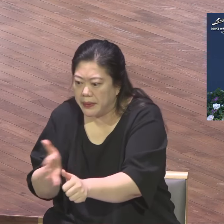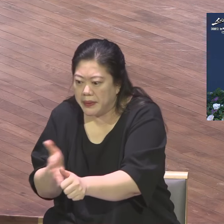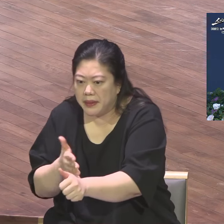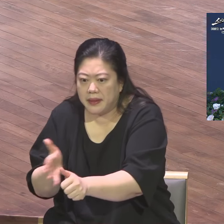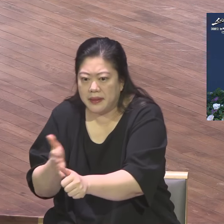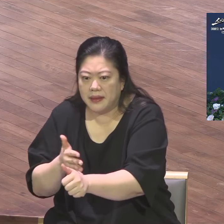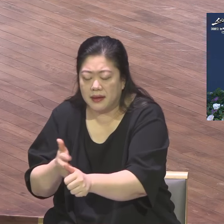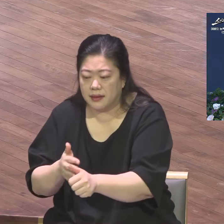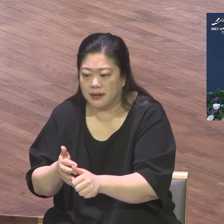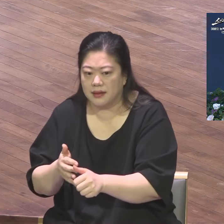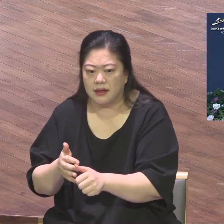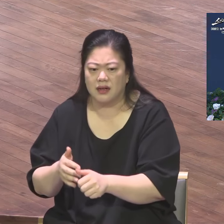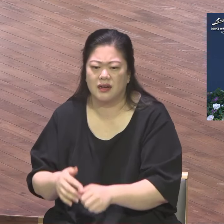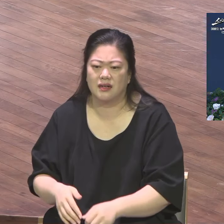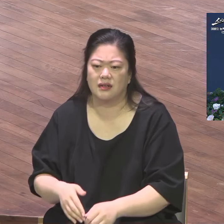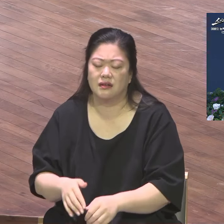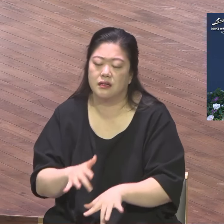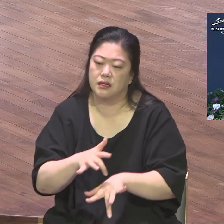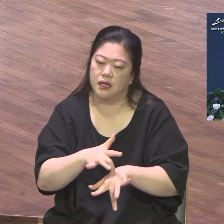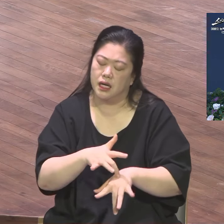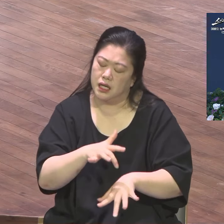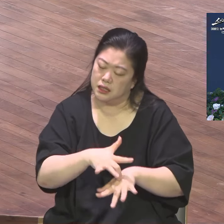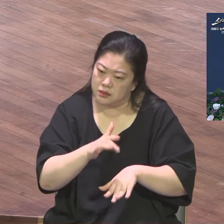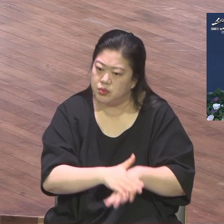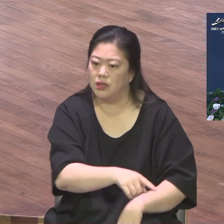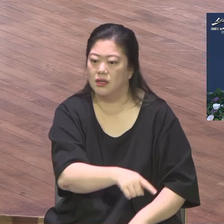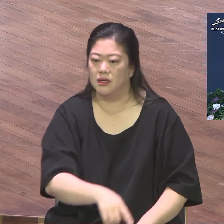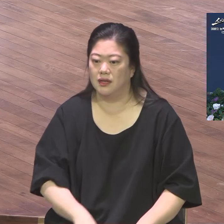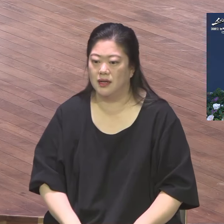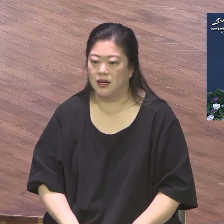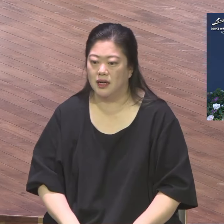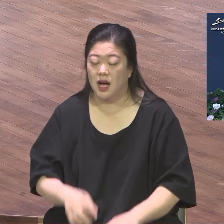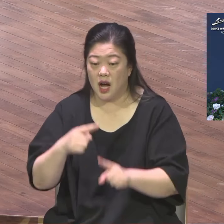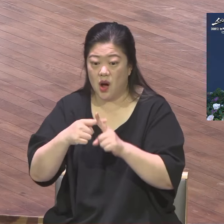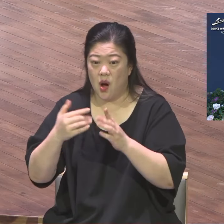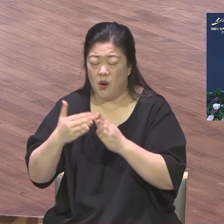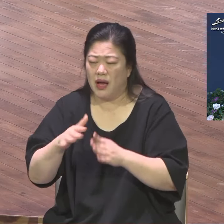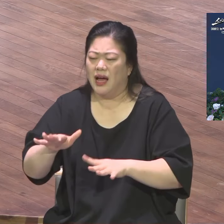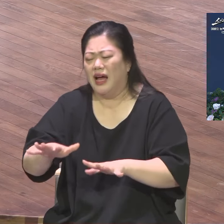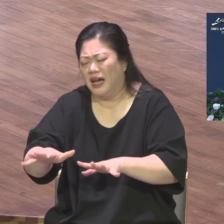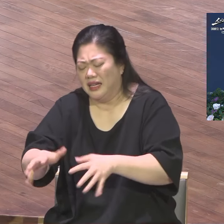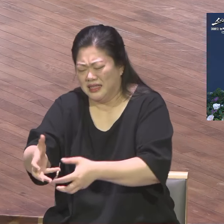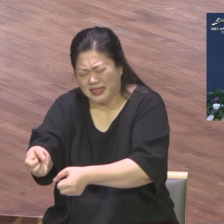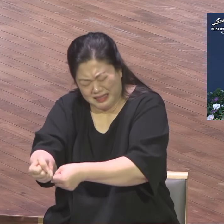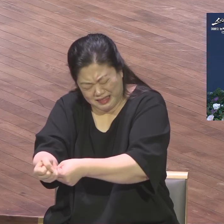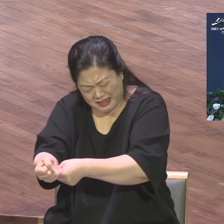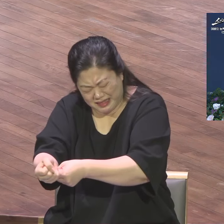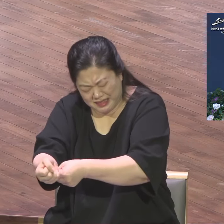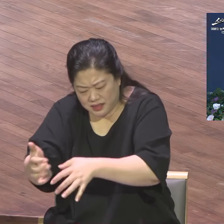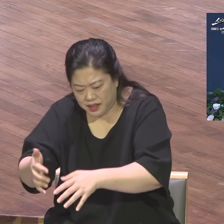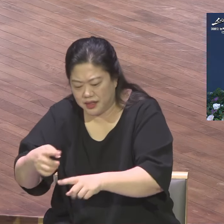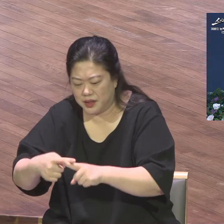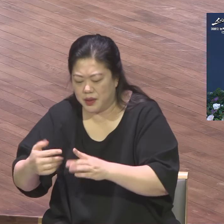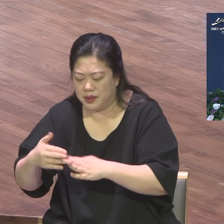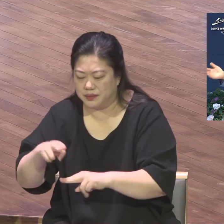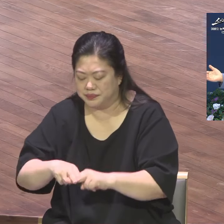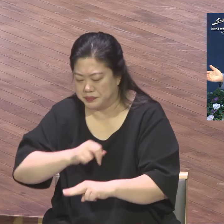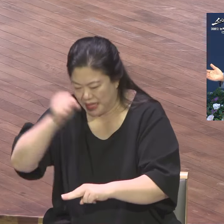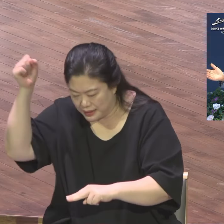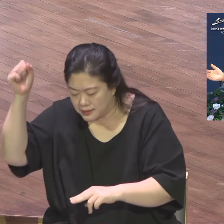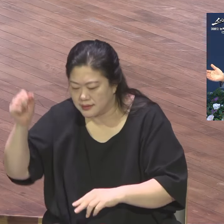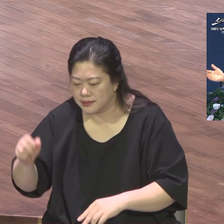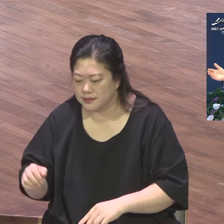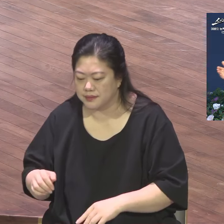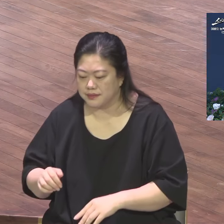세워놓고 예배 방해합니다. 예배 방해. 예배 성공하지 못하면 어떻게 돼요? 기독교인은 불신자보다 더